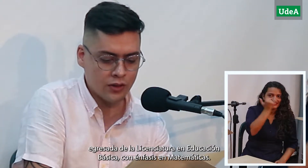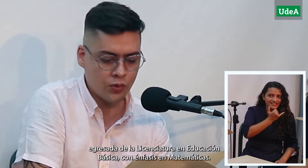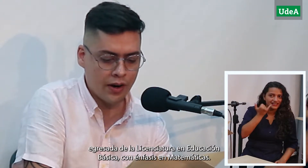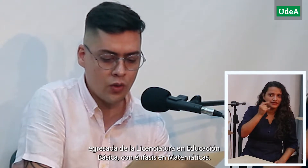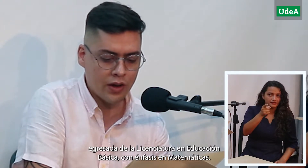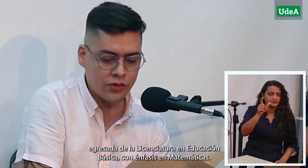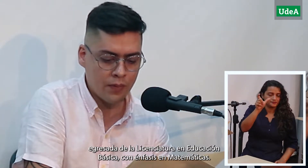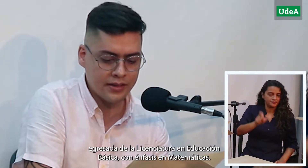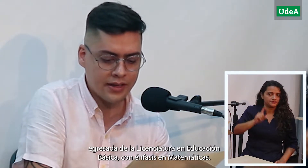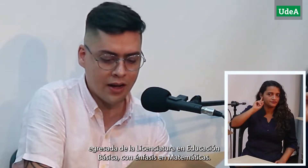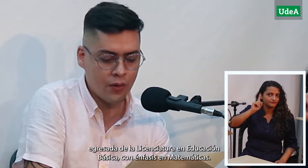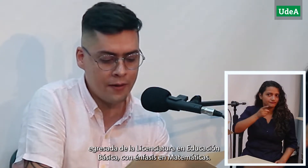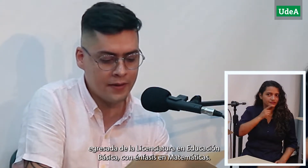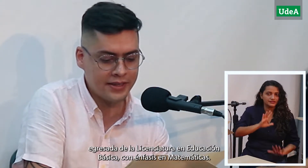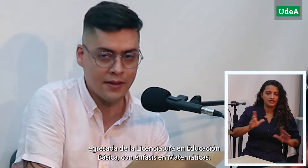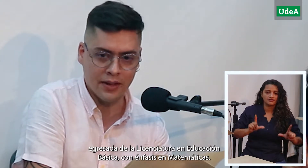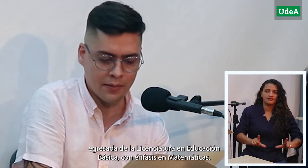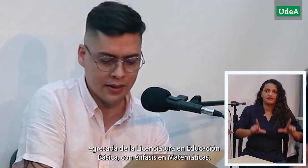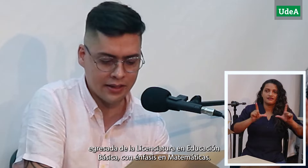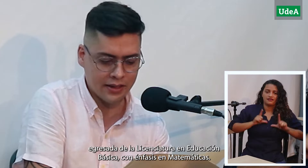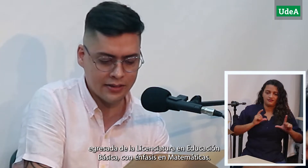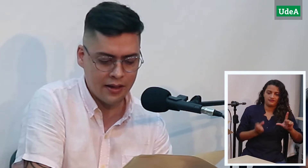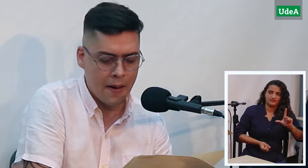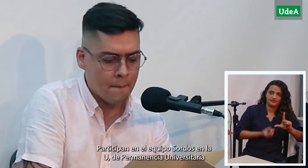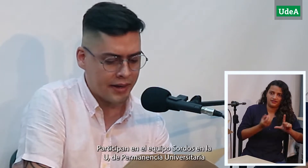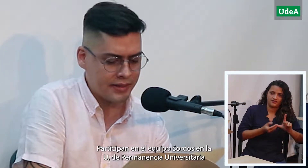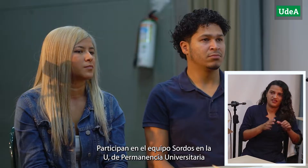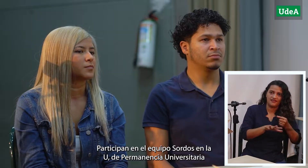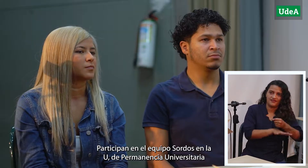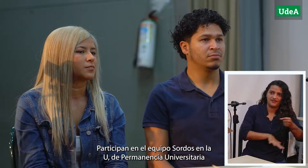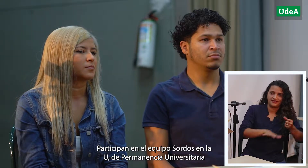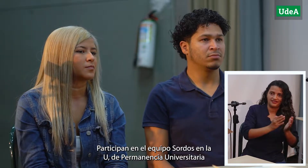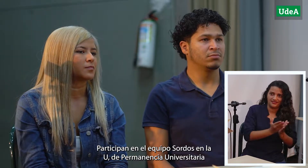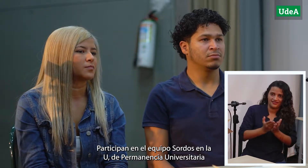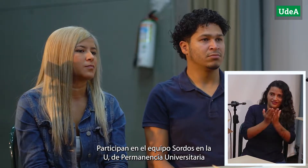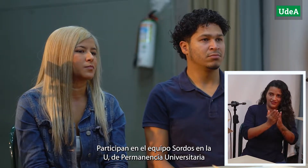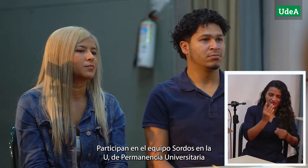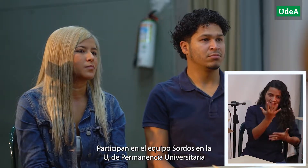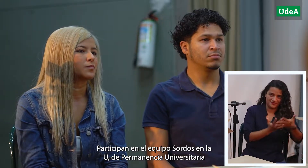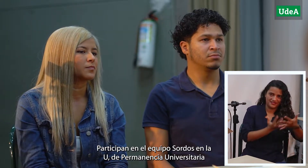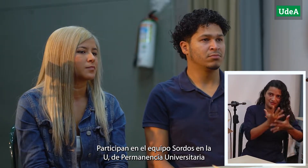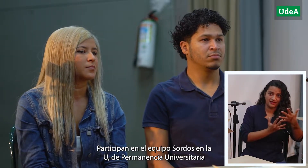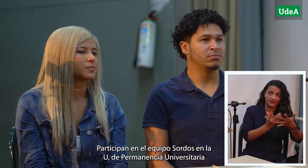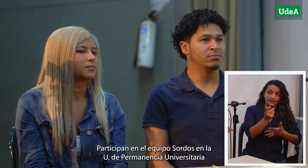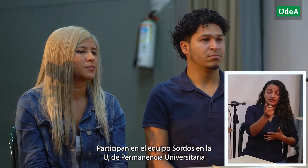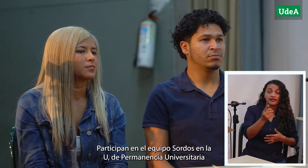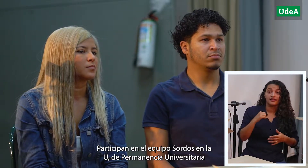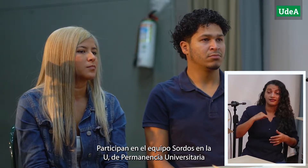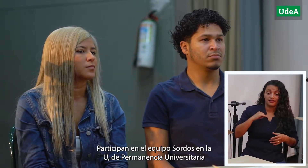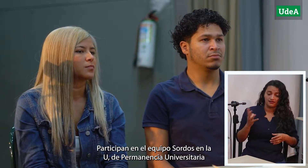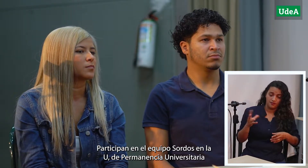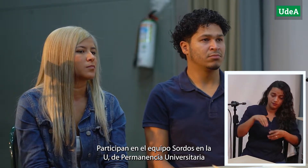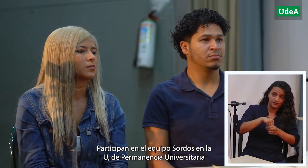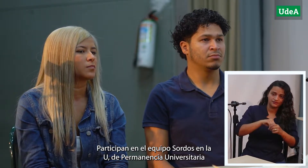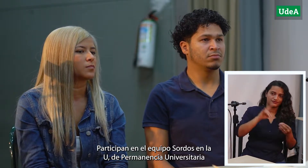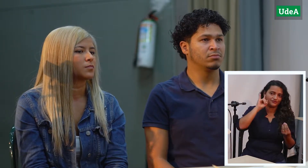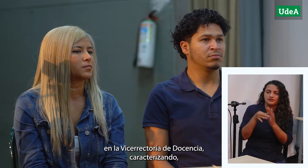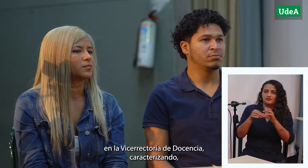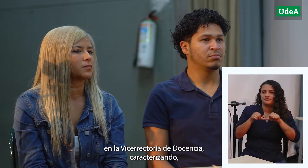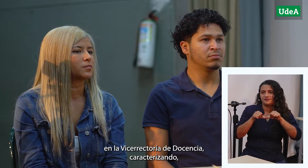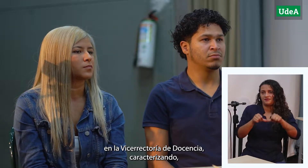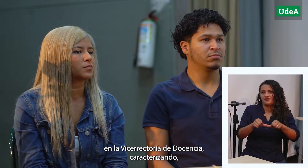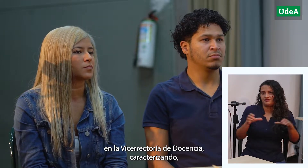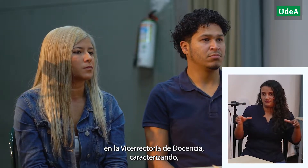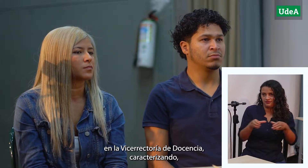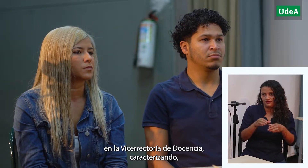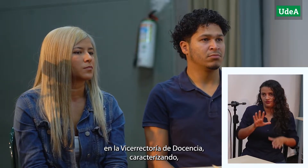la licenciatura en Educación Básica con énfasis en Matemáticas. Participa en el equipo Sordos en la U, de permanencia universitaria en